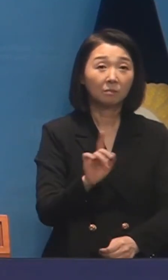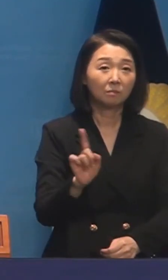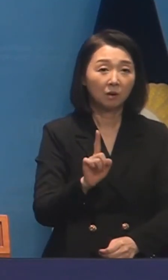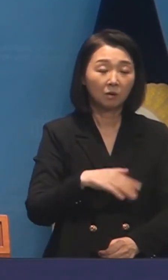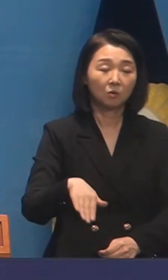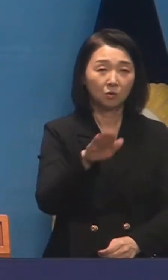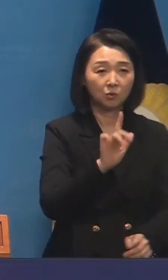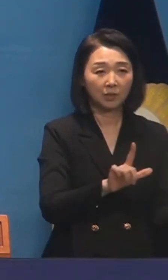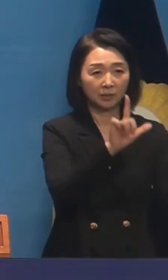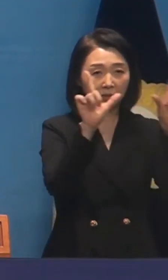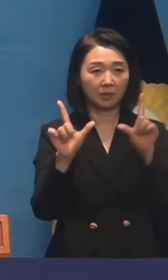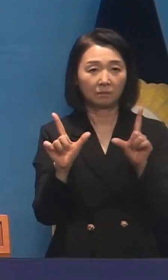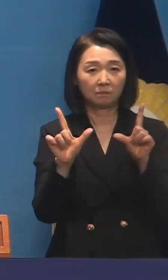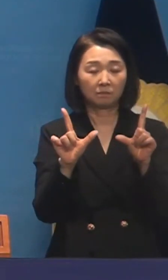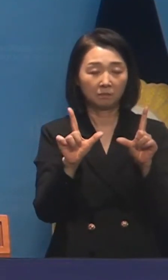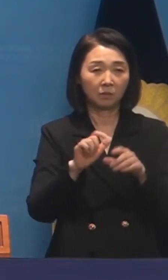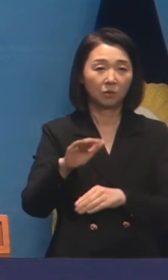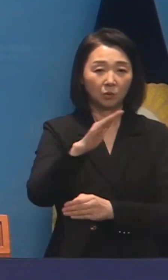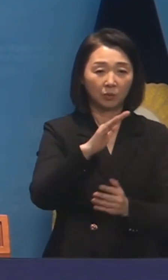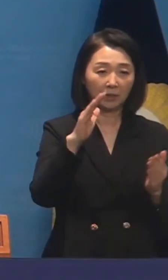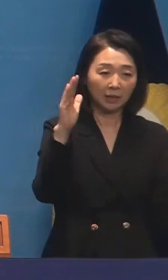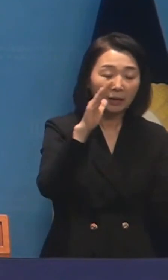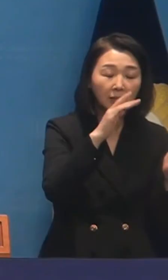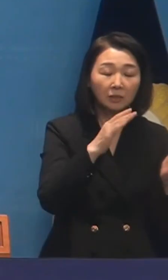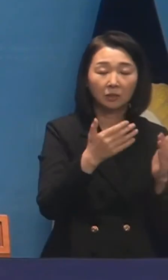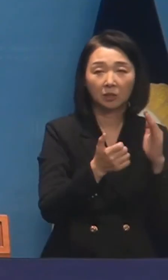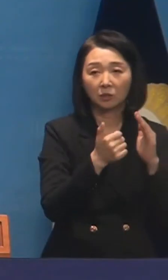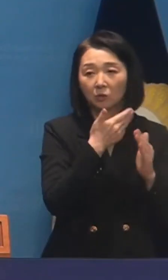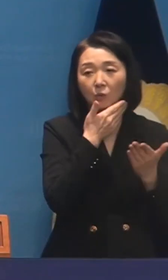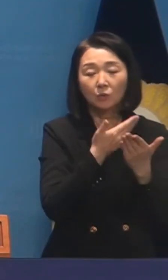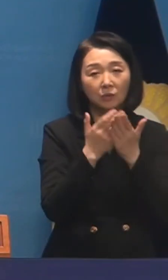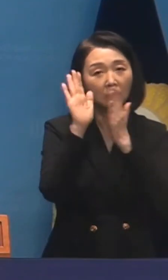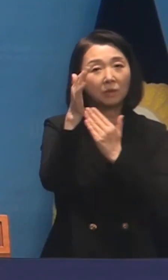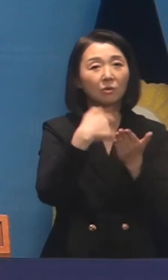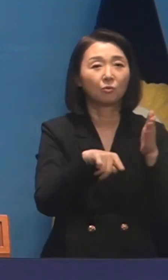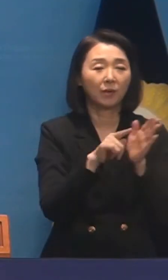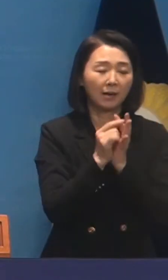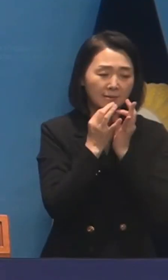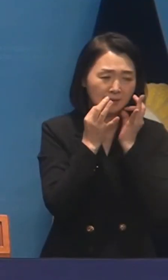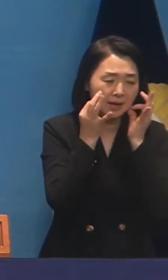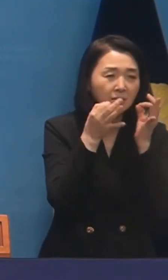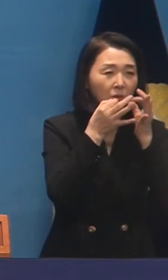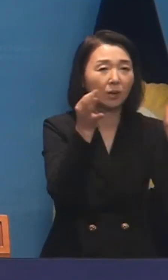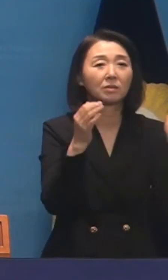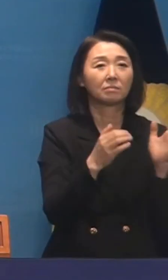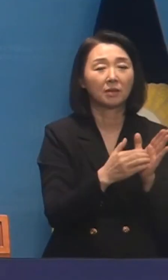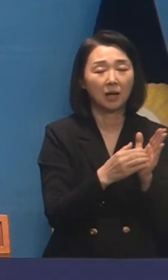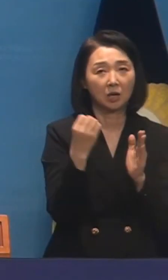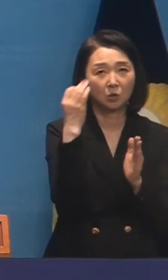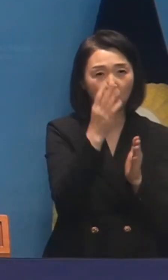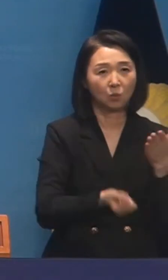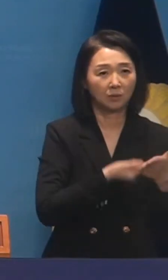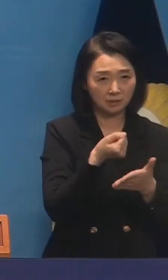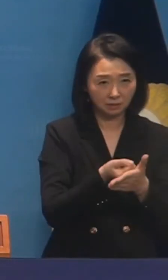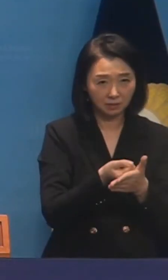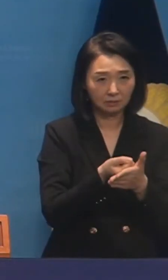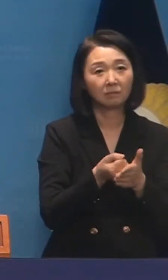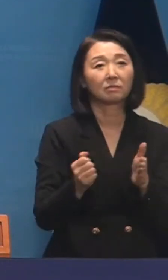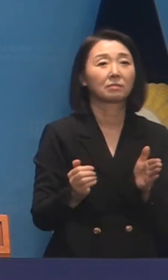바로 우리의 삶을, 우리 아이들의 소중한 미래를 위한 절박한 외침이자 단호한